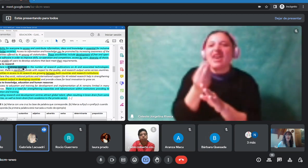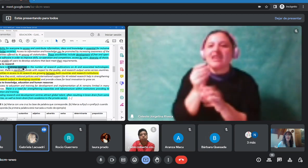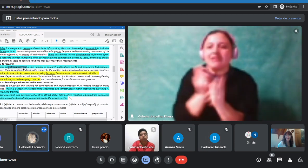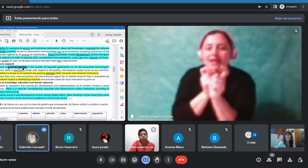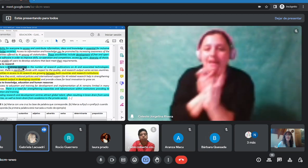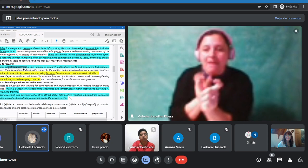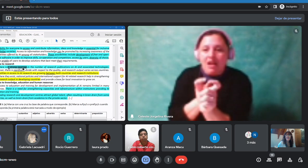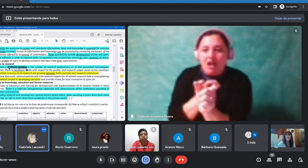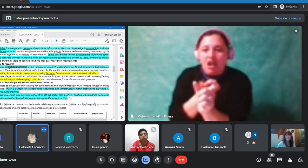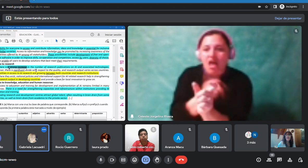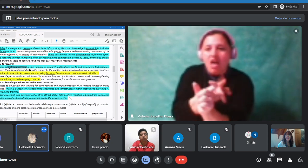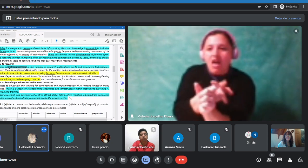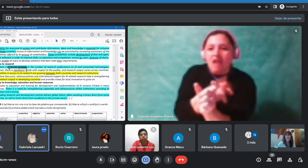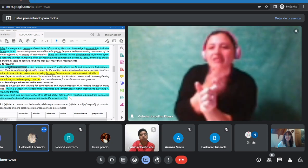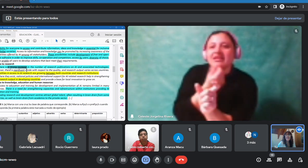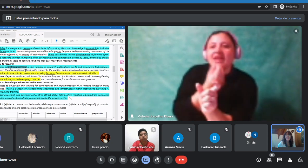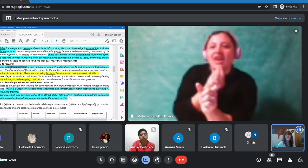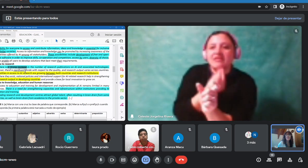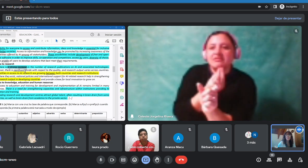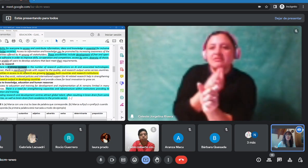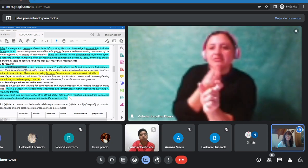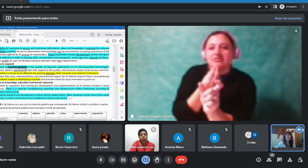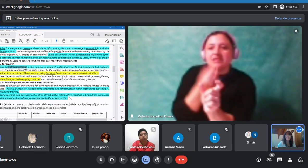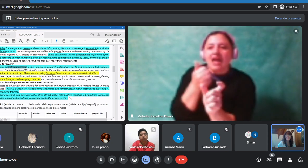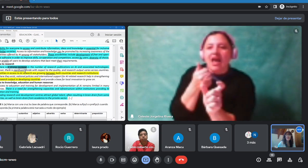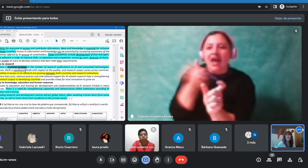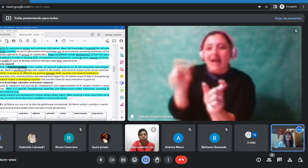Un adjetivo. ¿Y adelante del adjetivo?